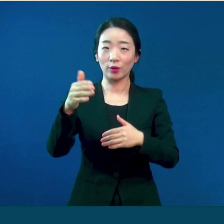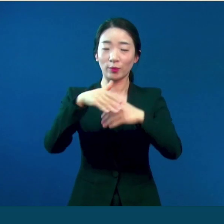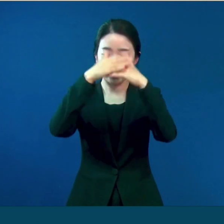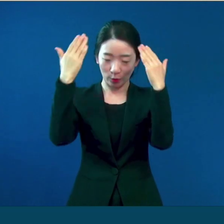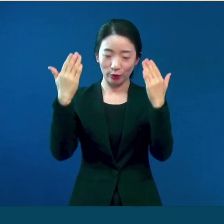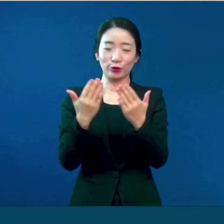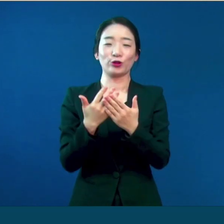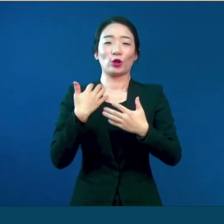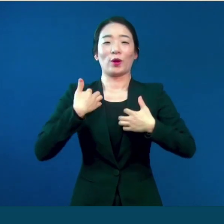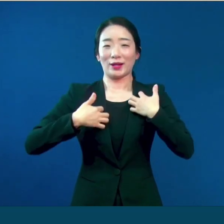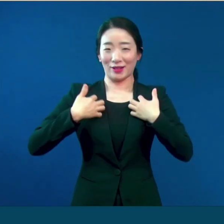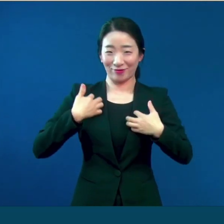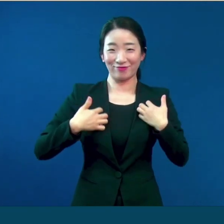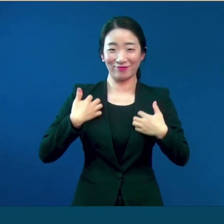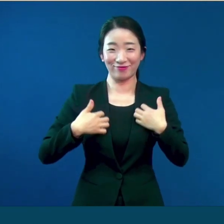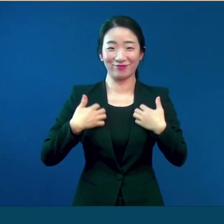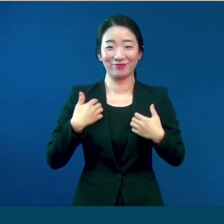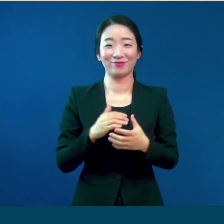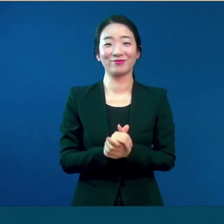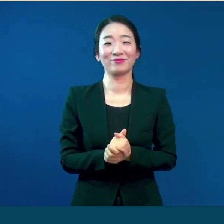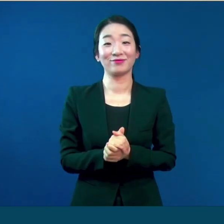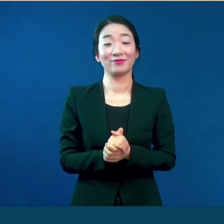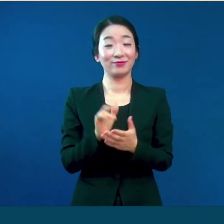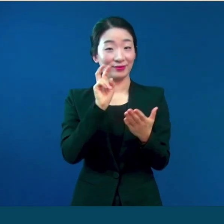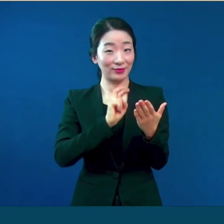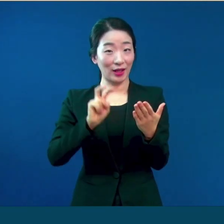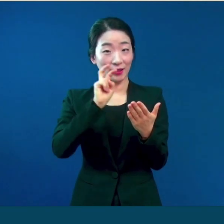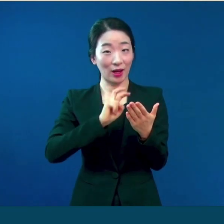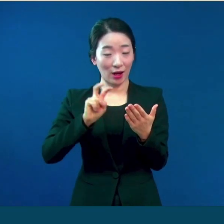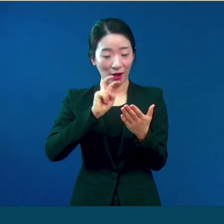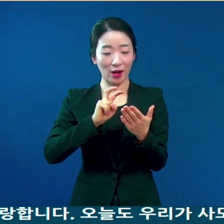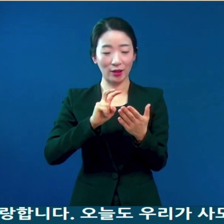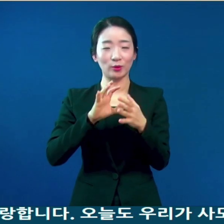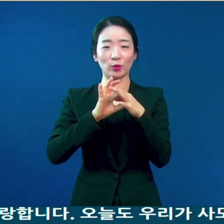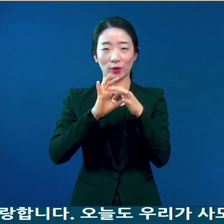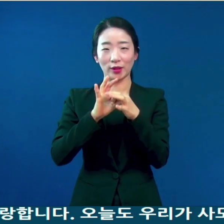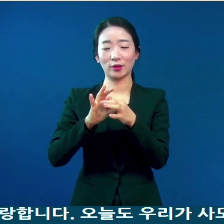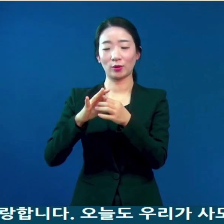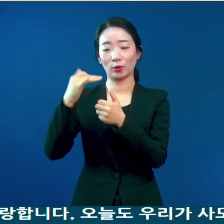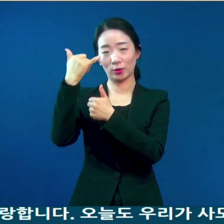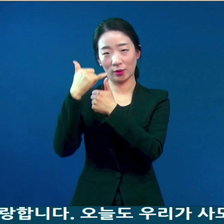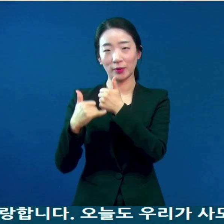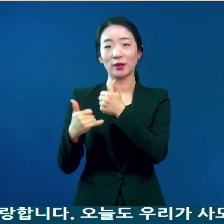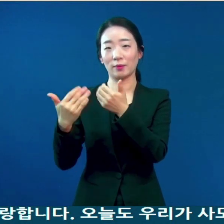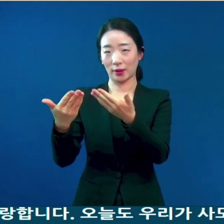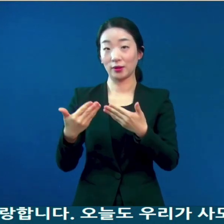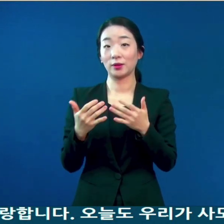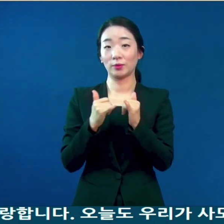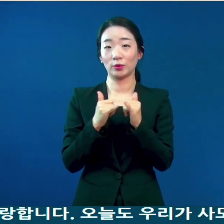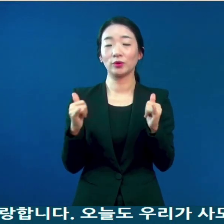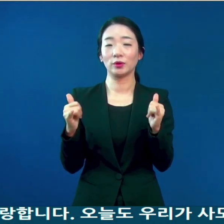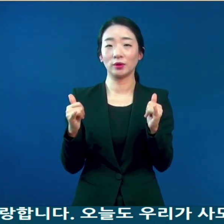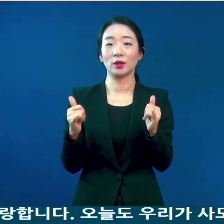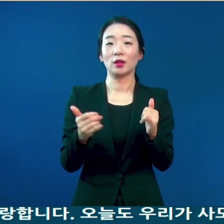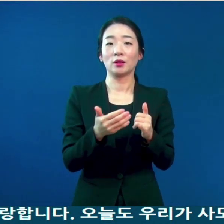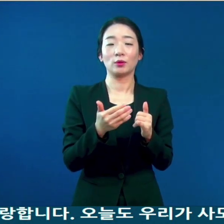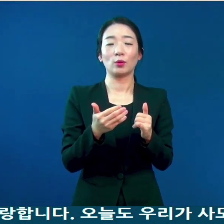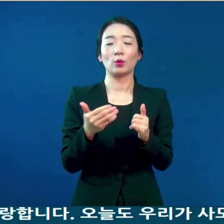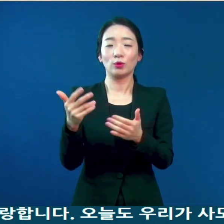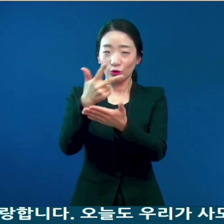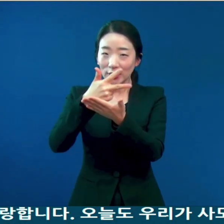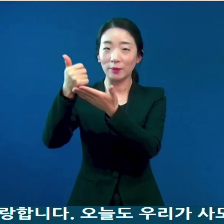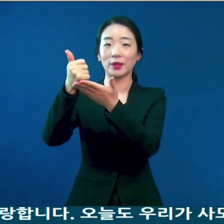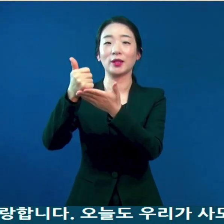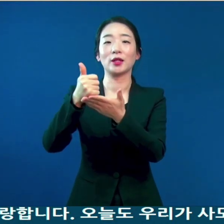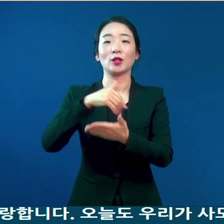환영합니다. 또 찬양과 섬김을 통해서 영광 받으신 주님께서 오늘도 영광의 말씀으로 우리들을